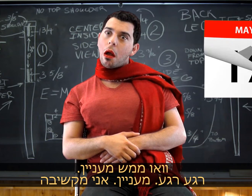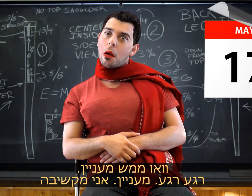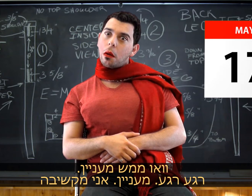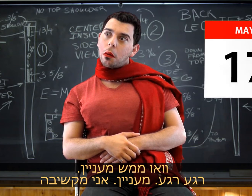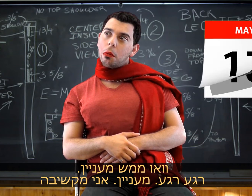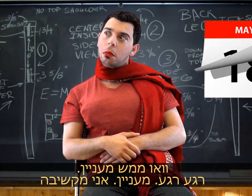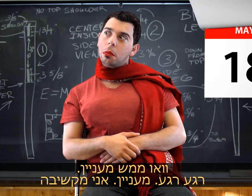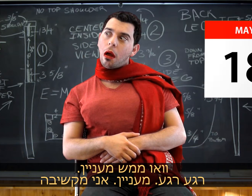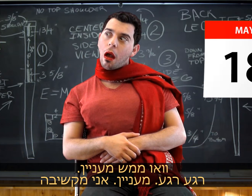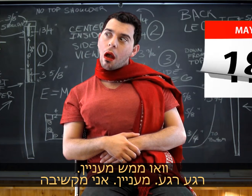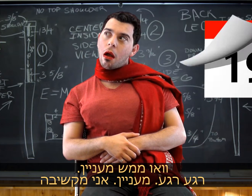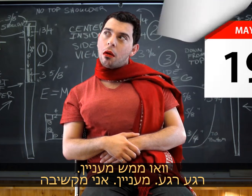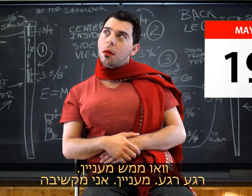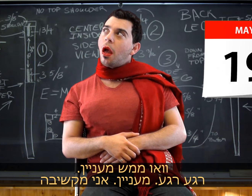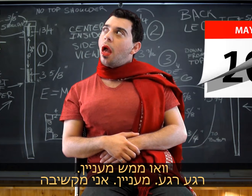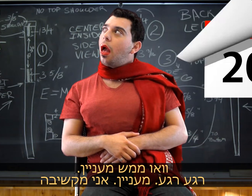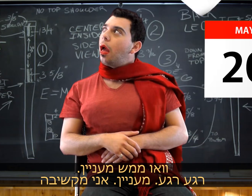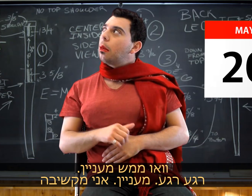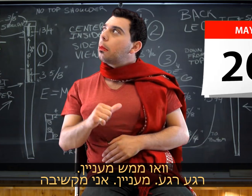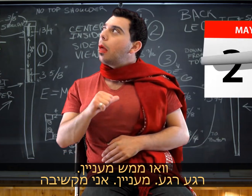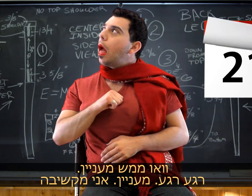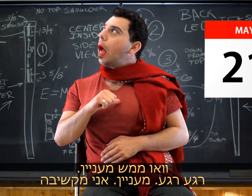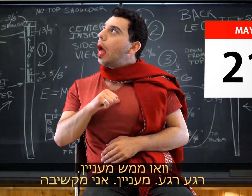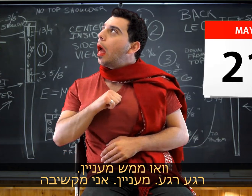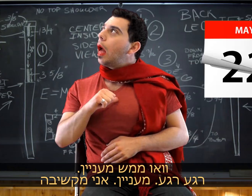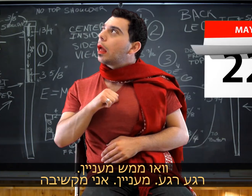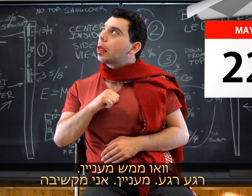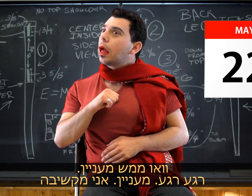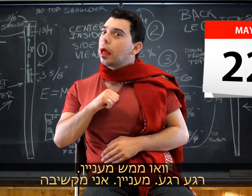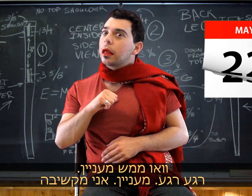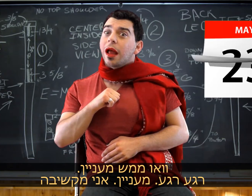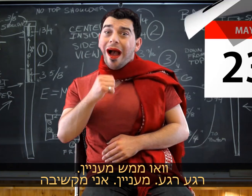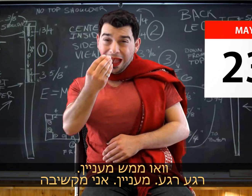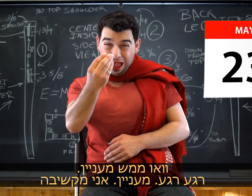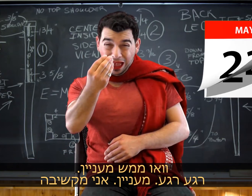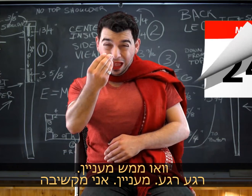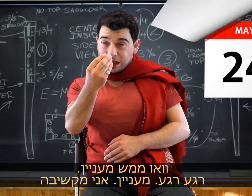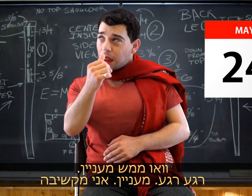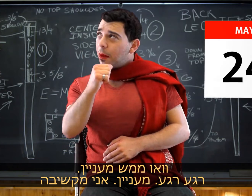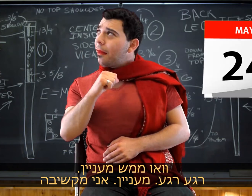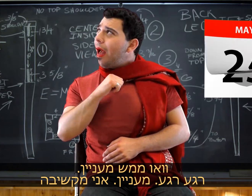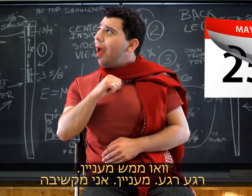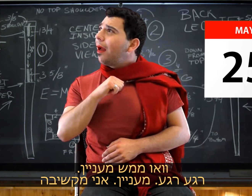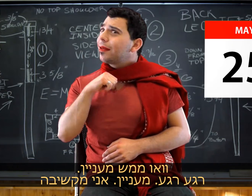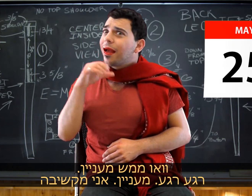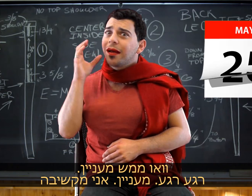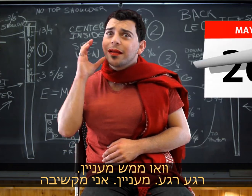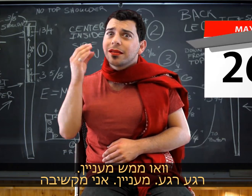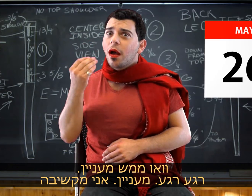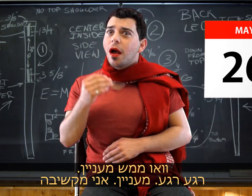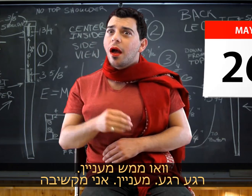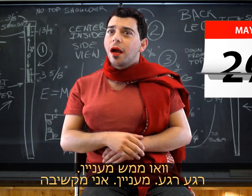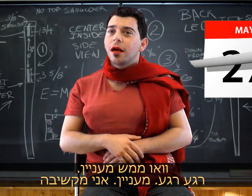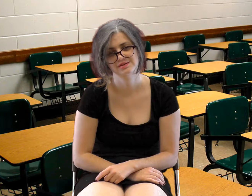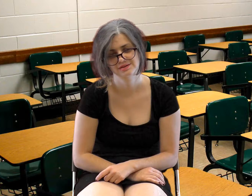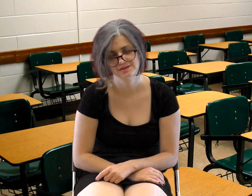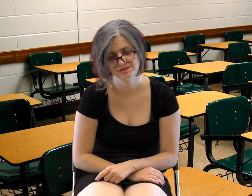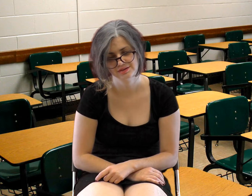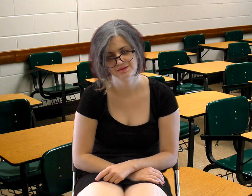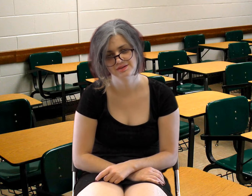וואו, ממש מעניין. רגע, רגע, מעניין. אני